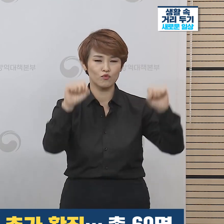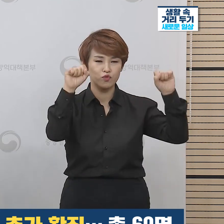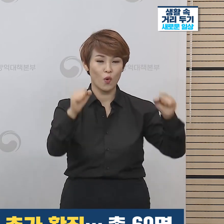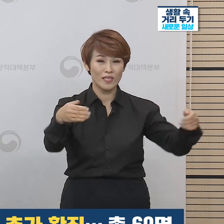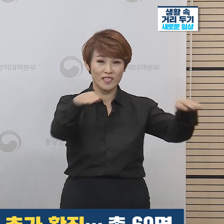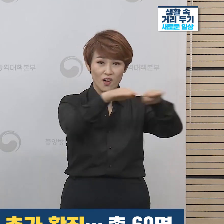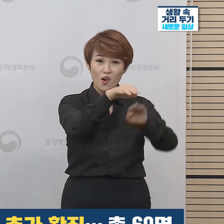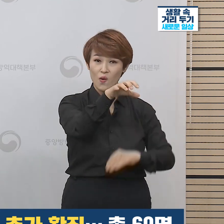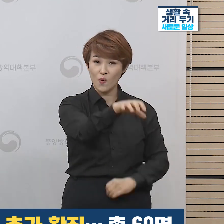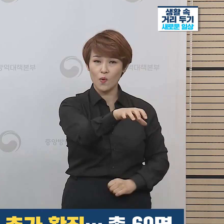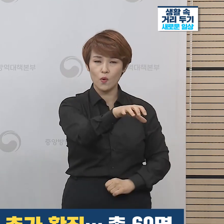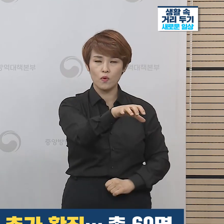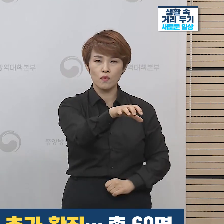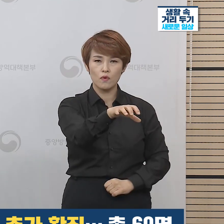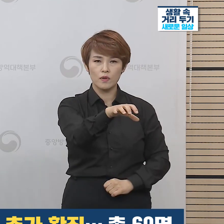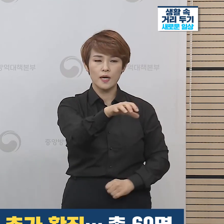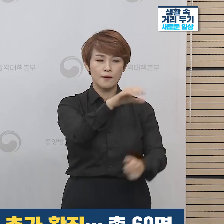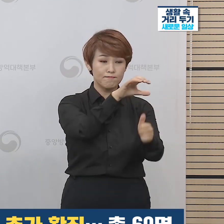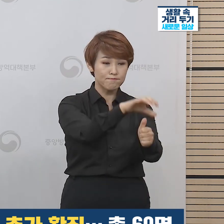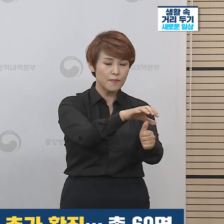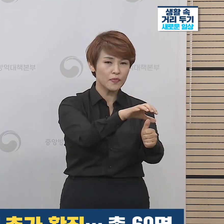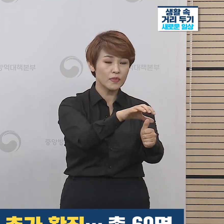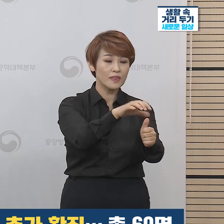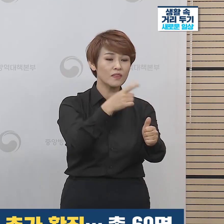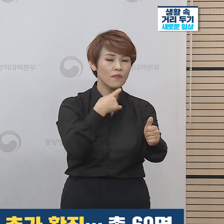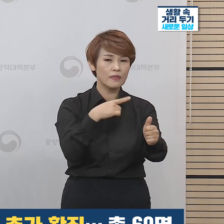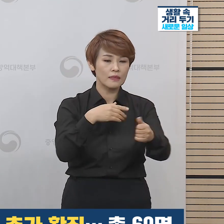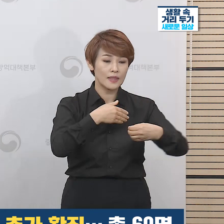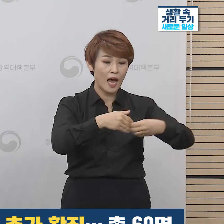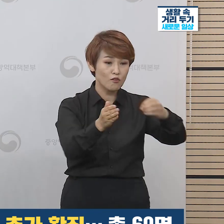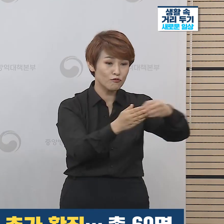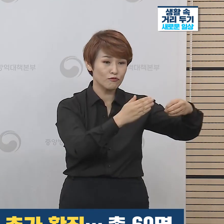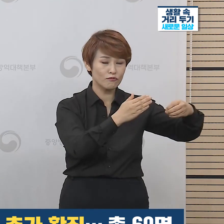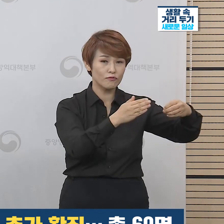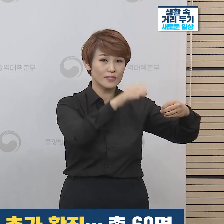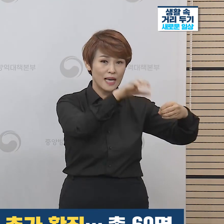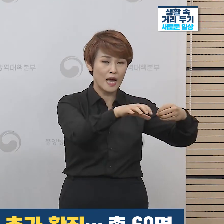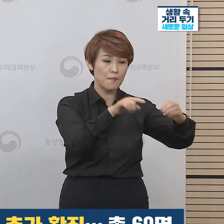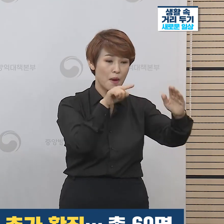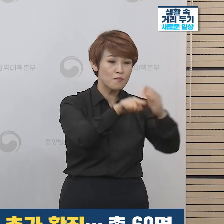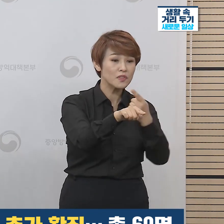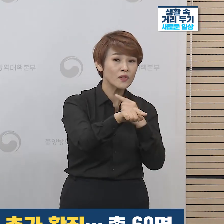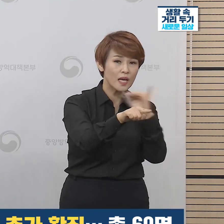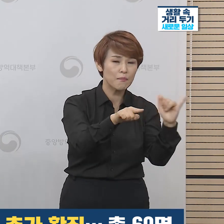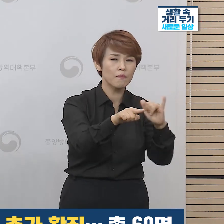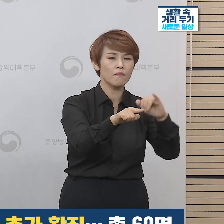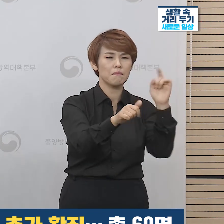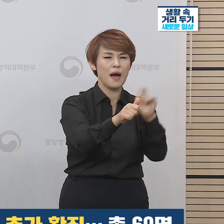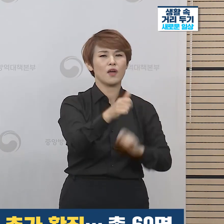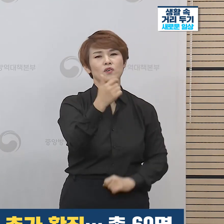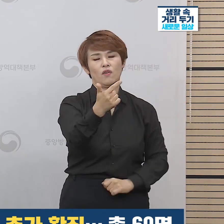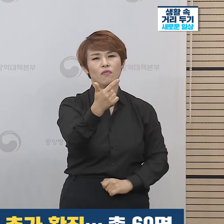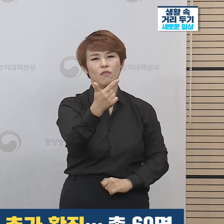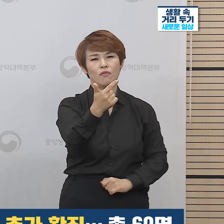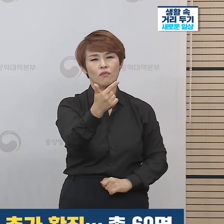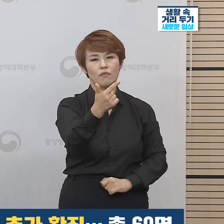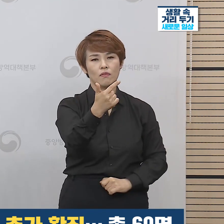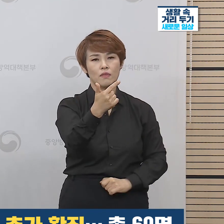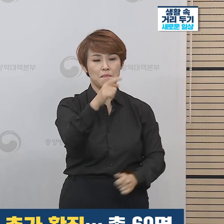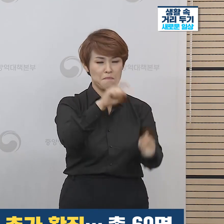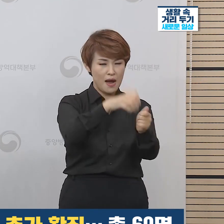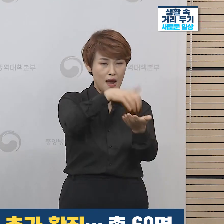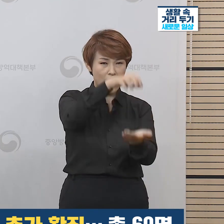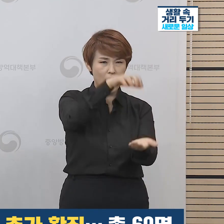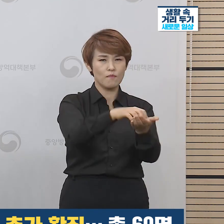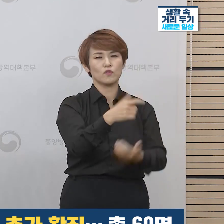관련해서 정리 중이던 탁구장 방문자에 접촉자 6명이 추가로 확진 되어서 총 확진 자는